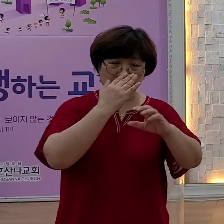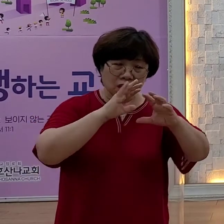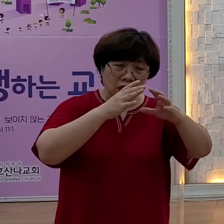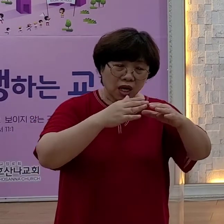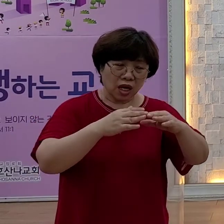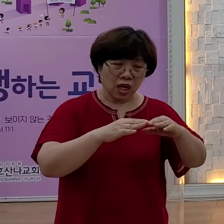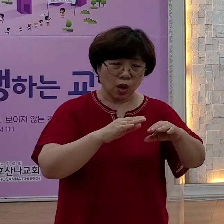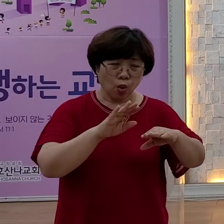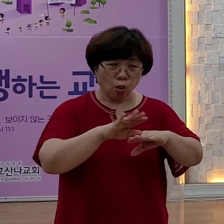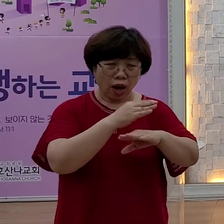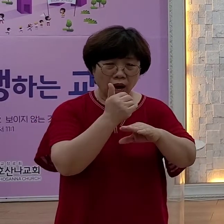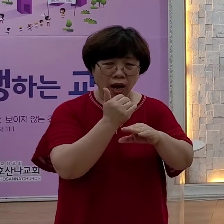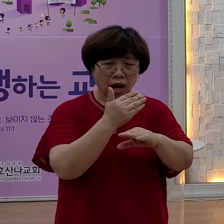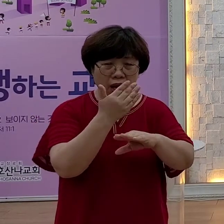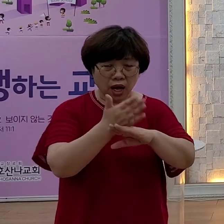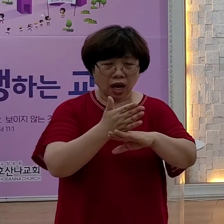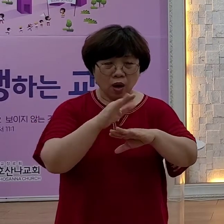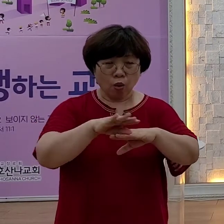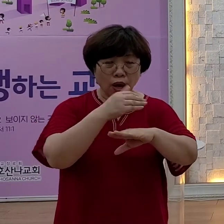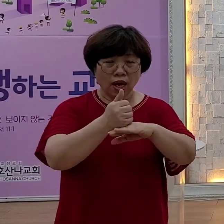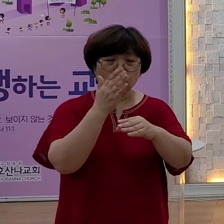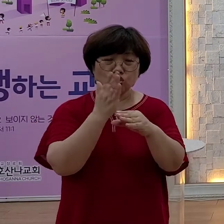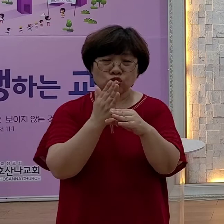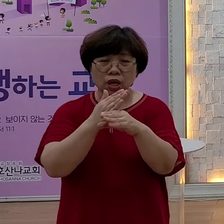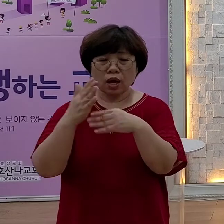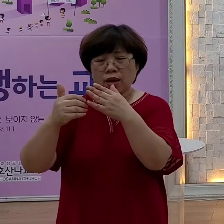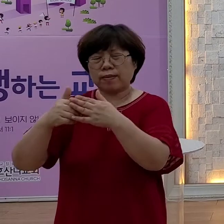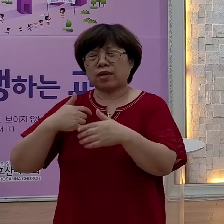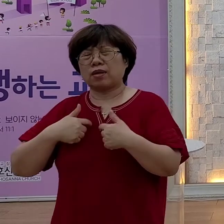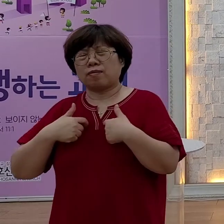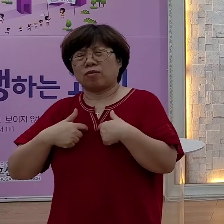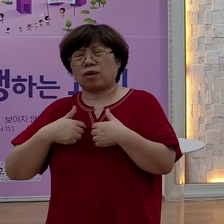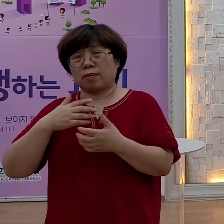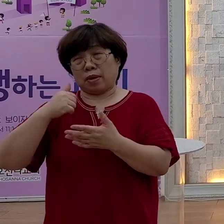왕이었어요. 왜냐하면 그는 왕이 되자마자 뭐 했는 줄 아세요?